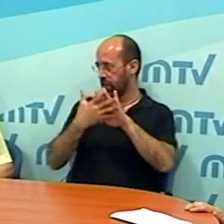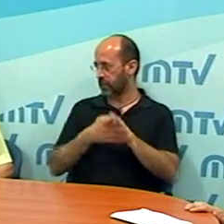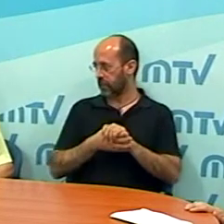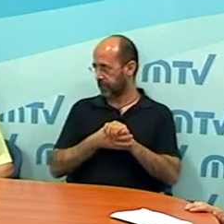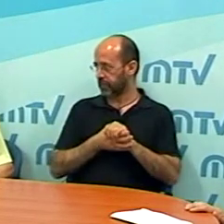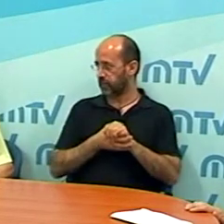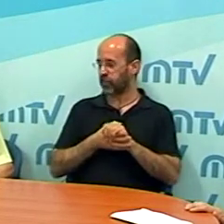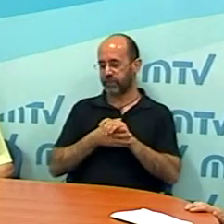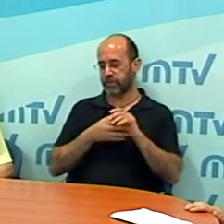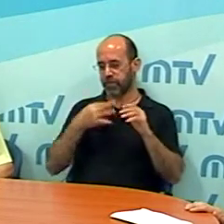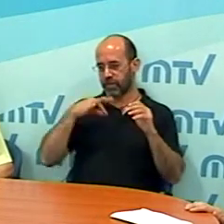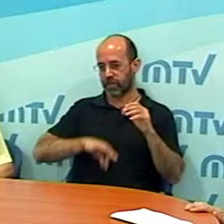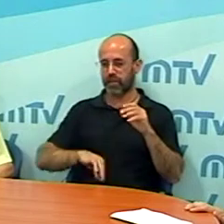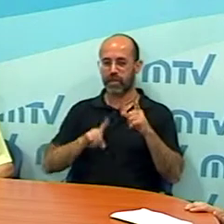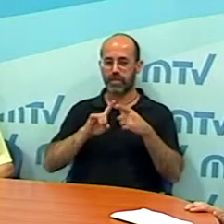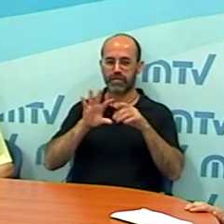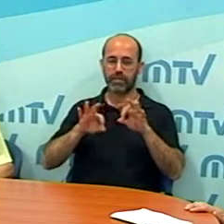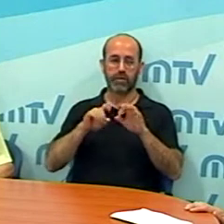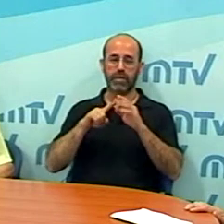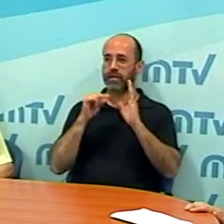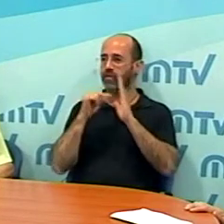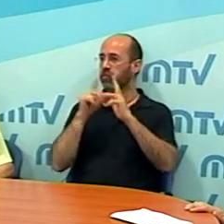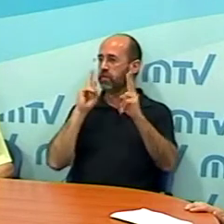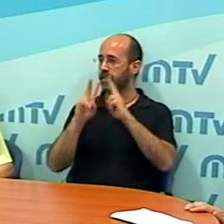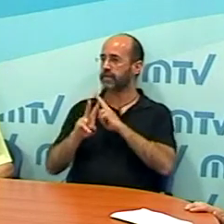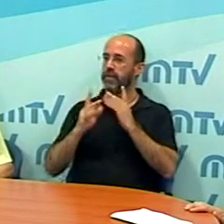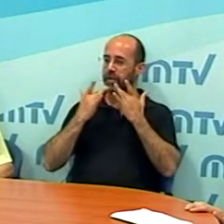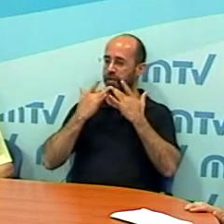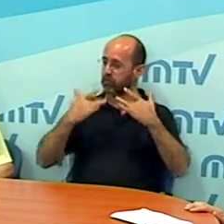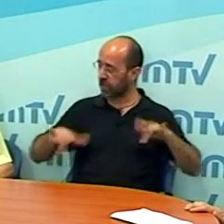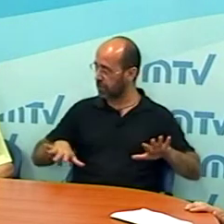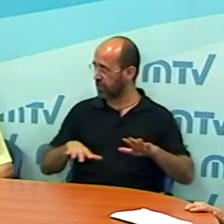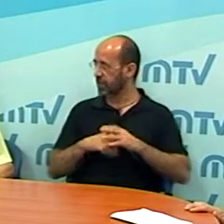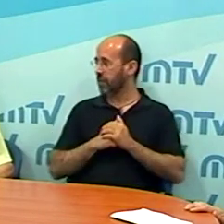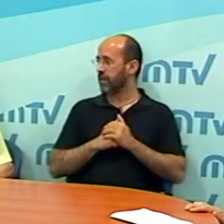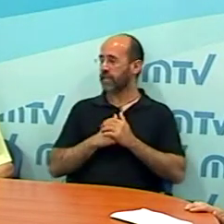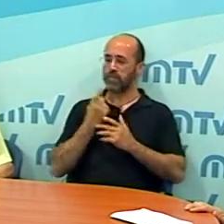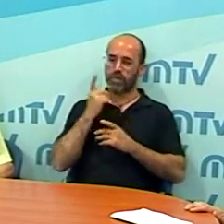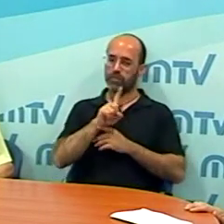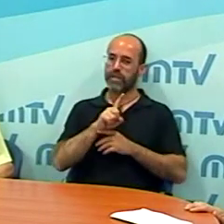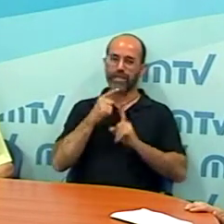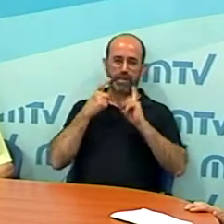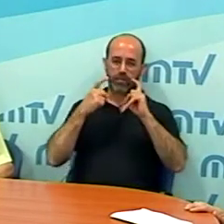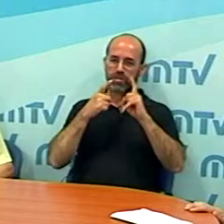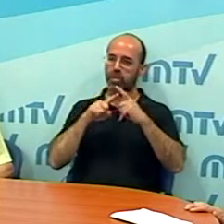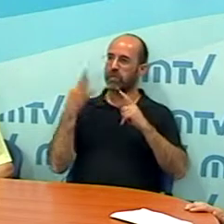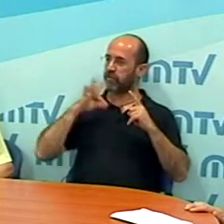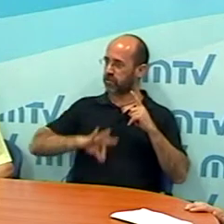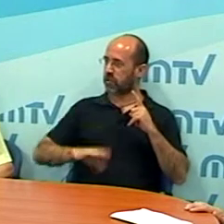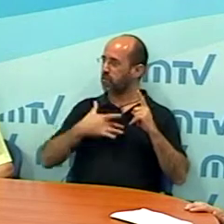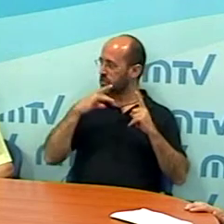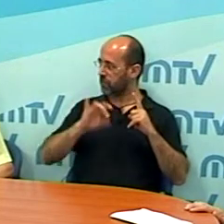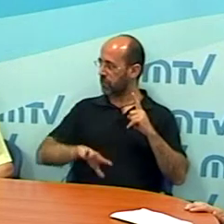intérprete de lengua de signos. Profesión que siempre tenemos que tener un punto de vista neutral, que siempre intentamos ser